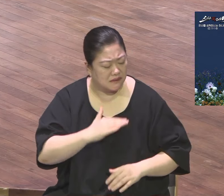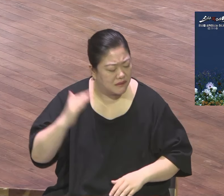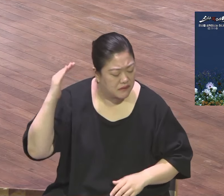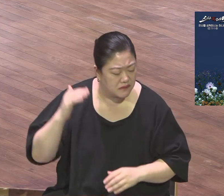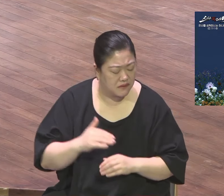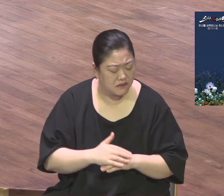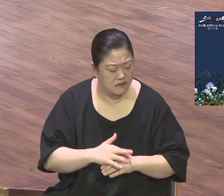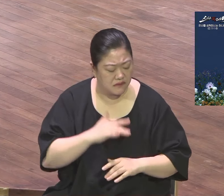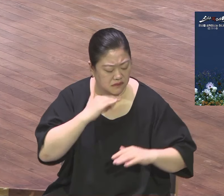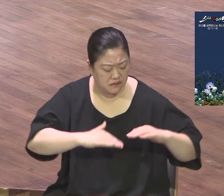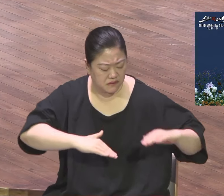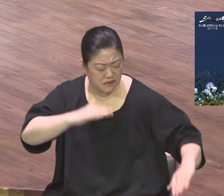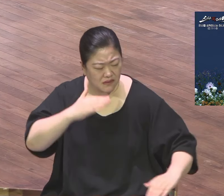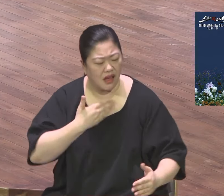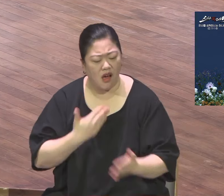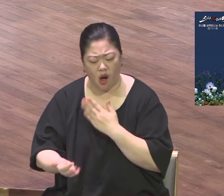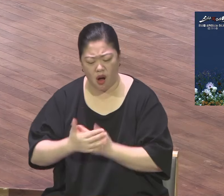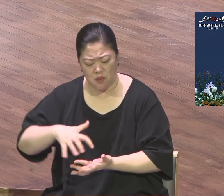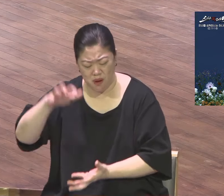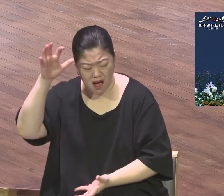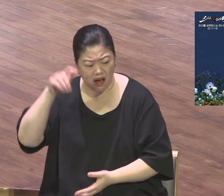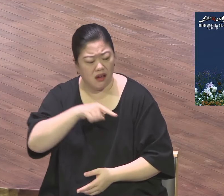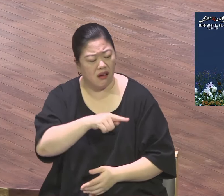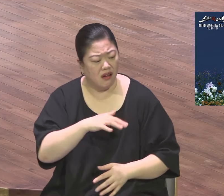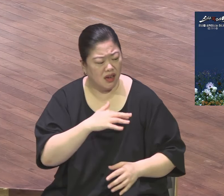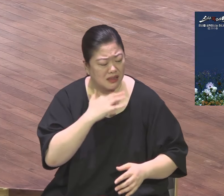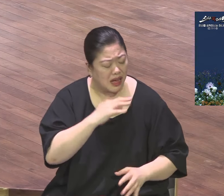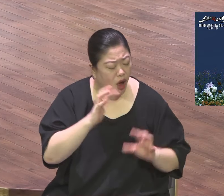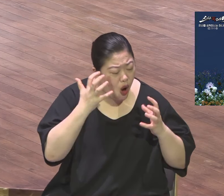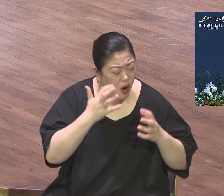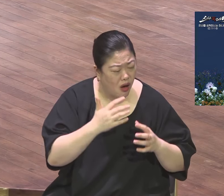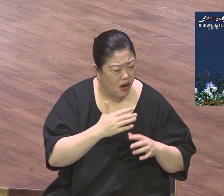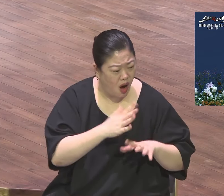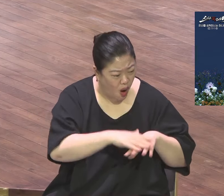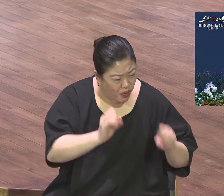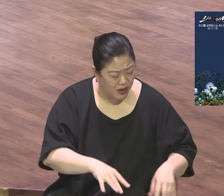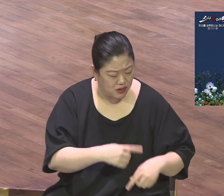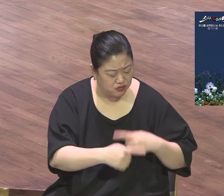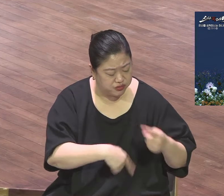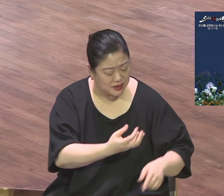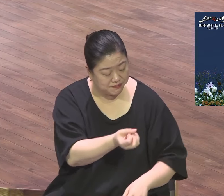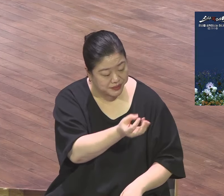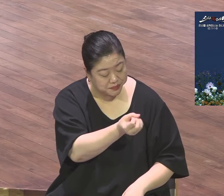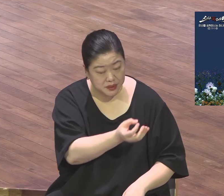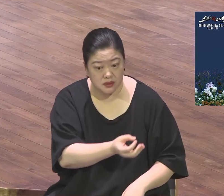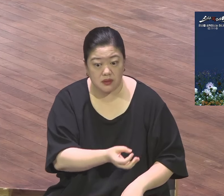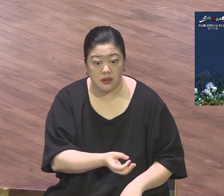솔로몬. 인생이 솔로몬처럼 화려하게 산 사람이 아무도 없어요.